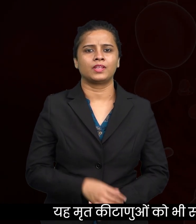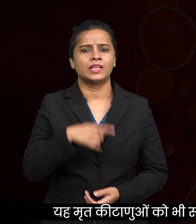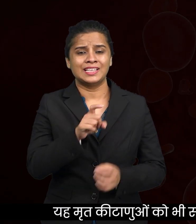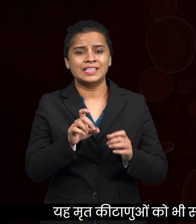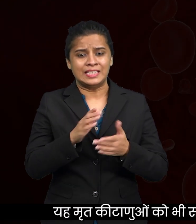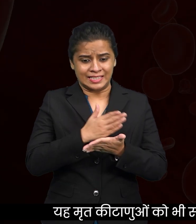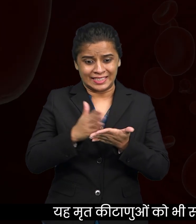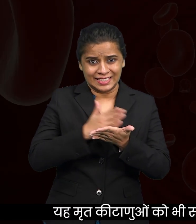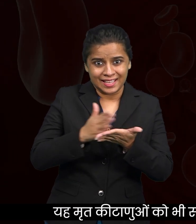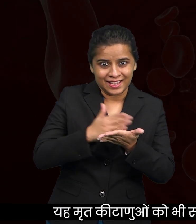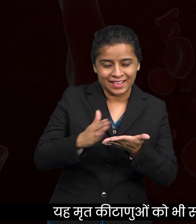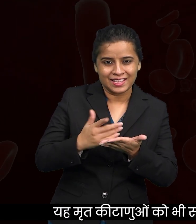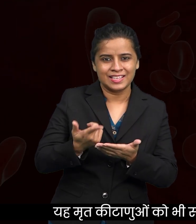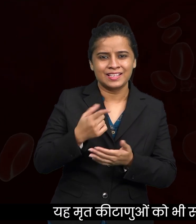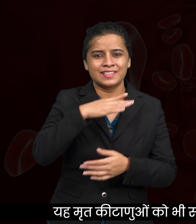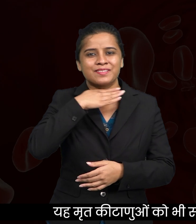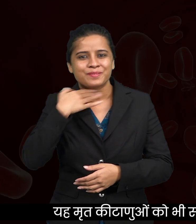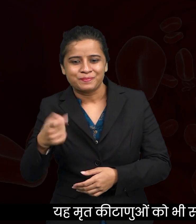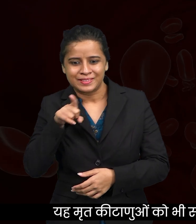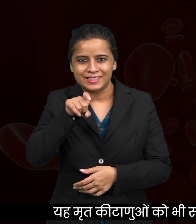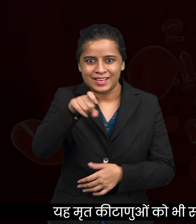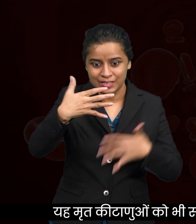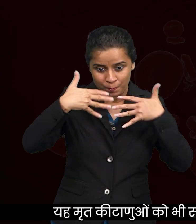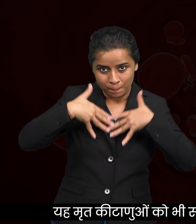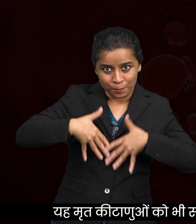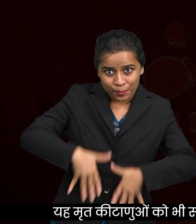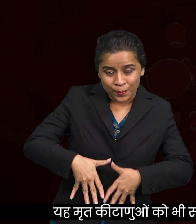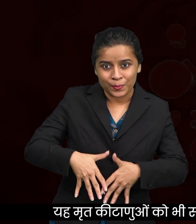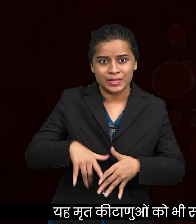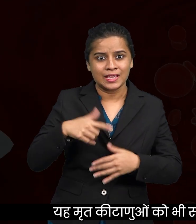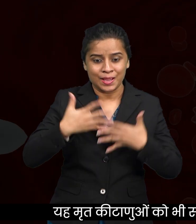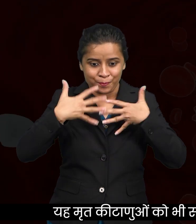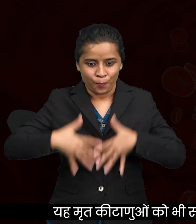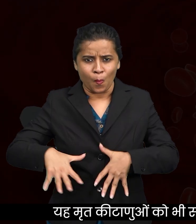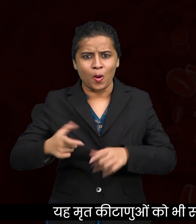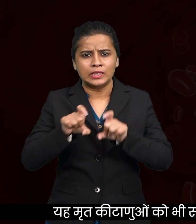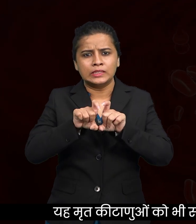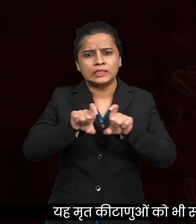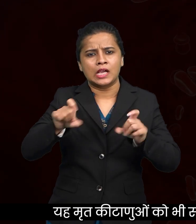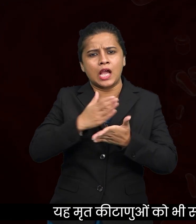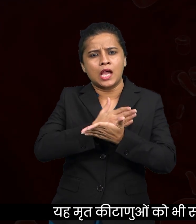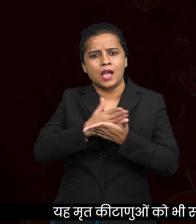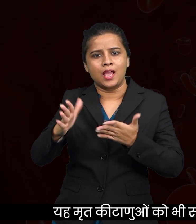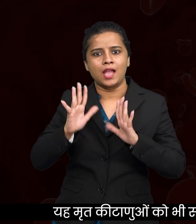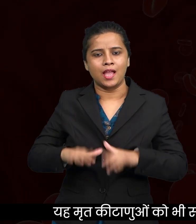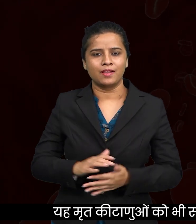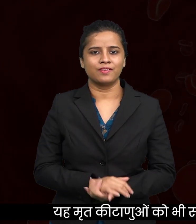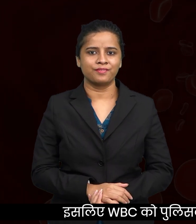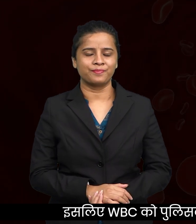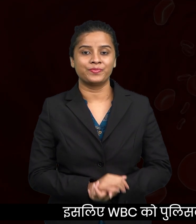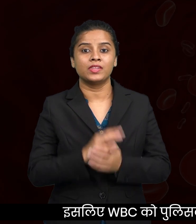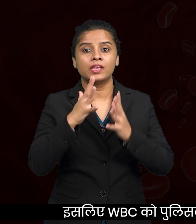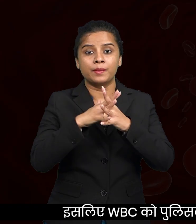यह मृत किण्वकों को भी साफ करते हैं और जगह को साफ रखते